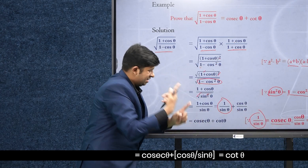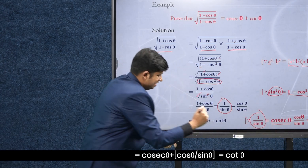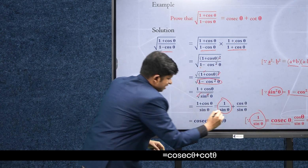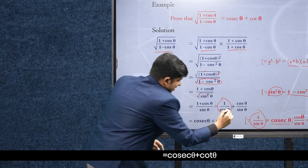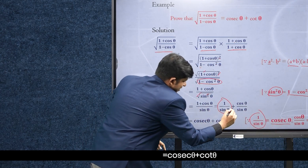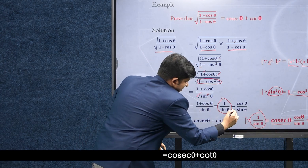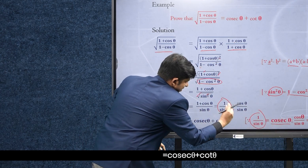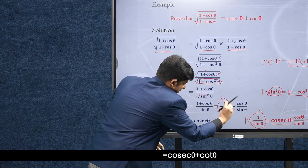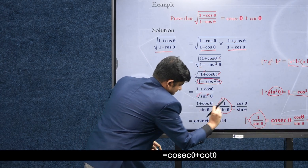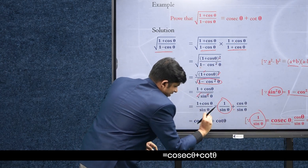कोसेक कॉट।